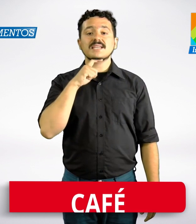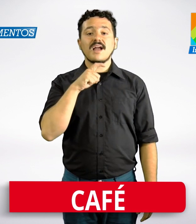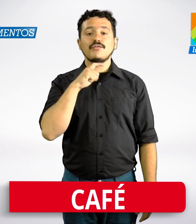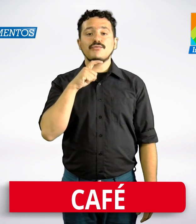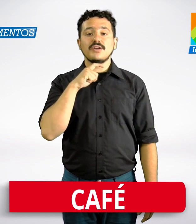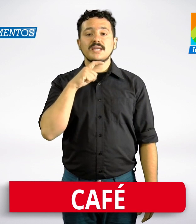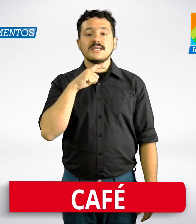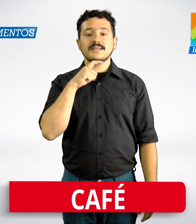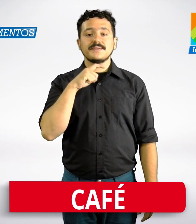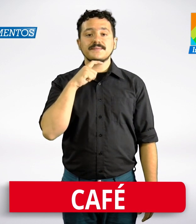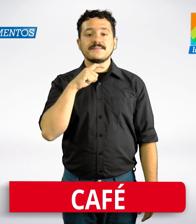café,